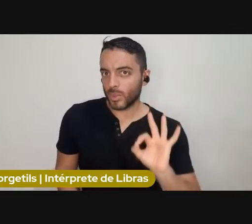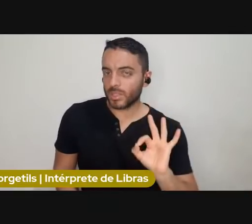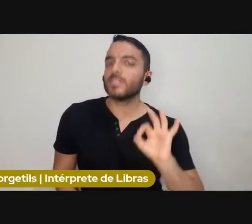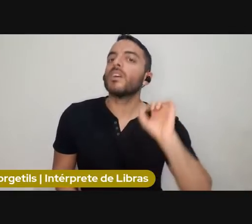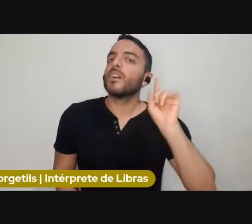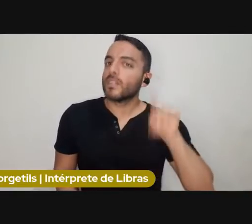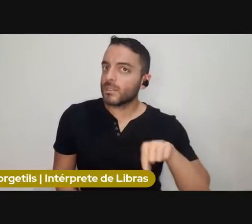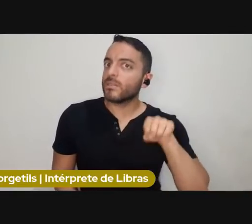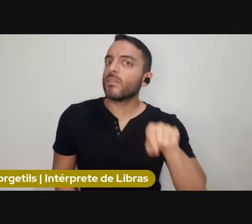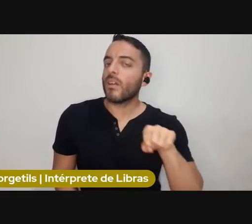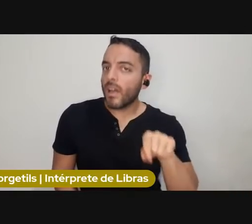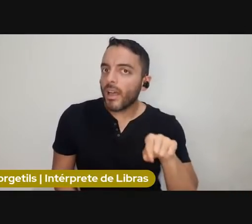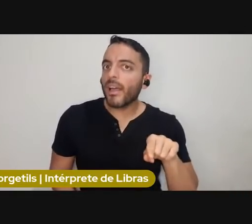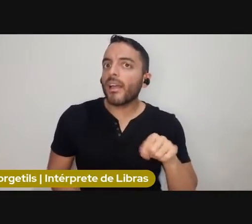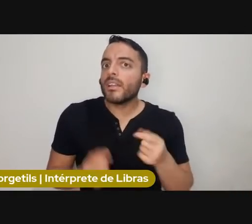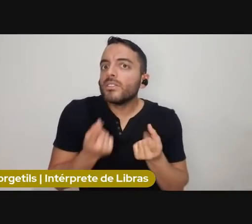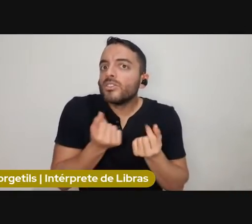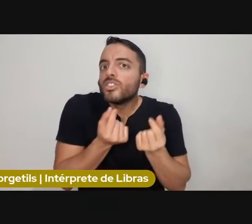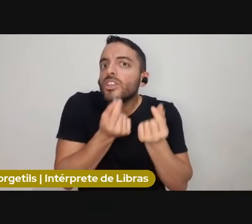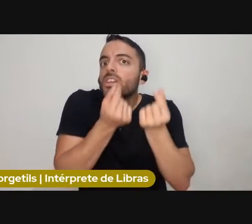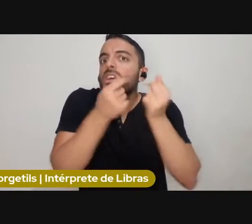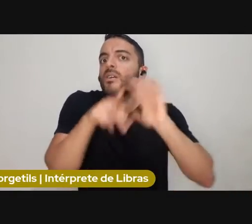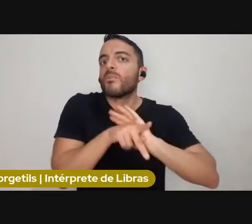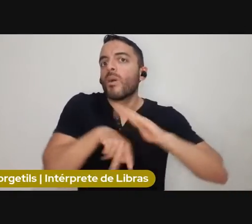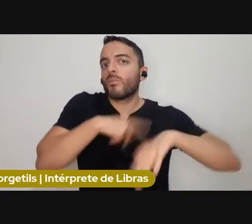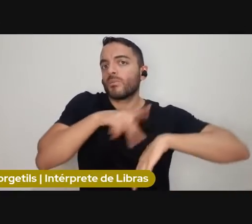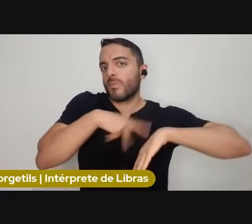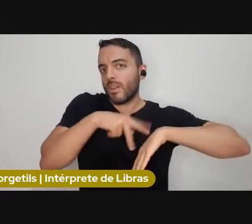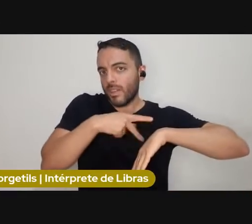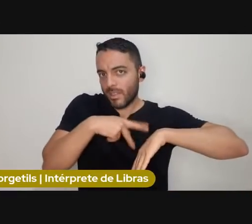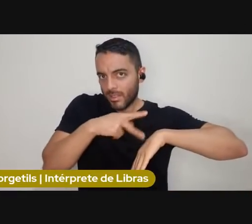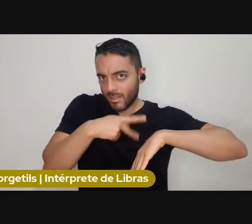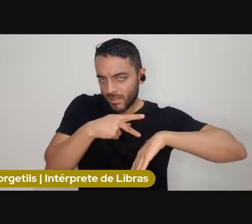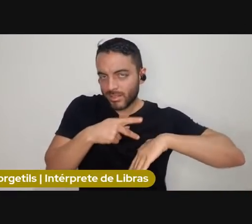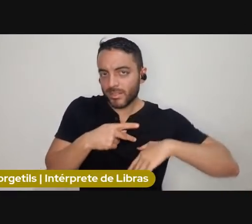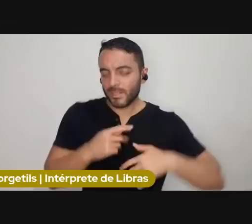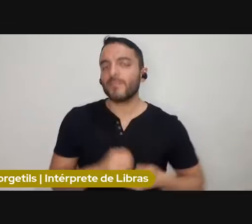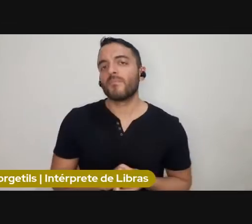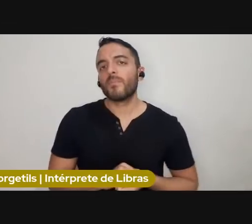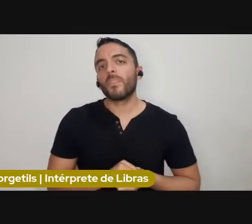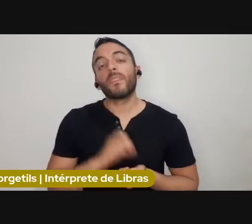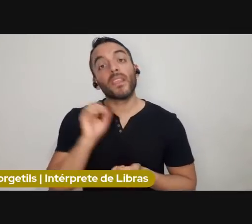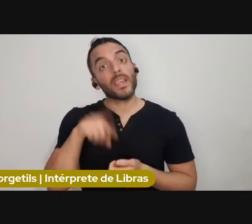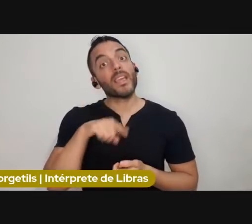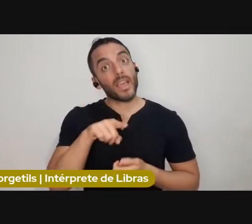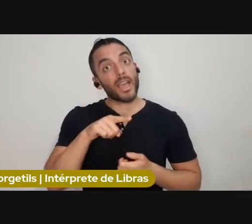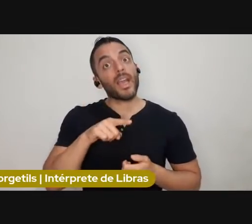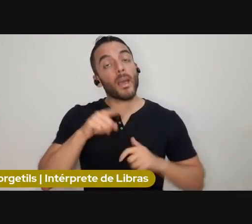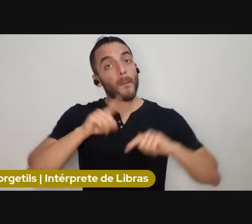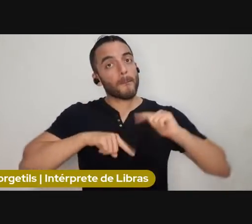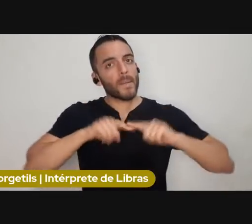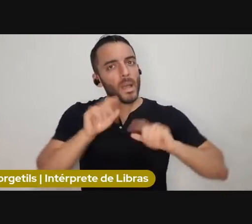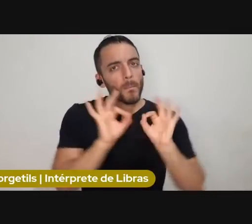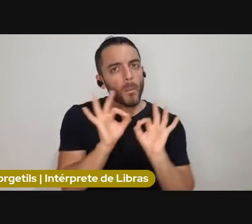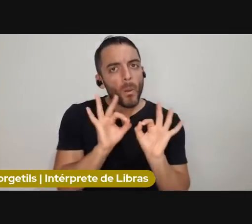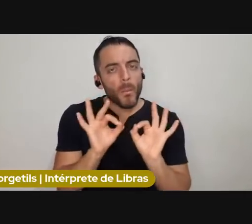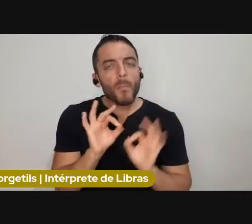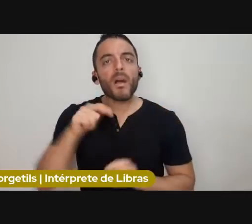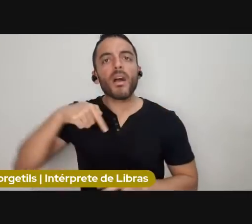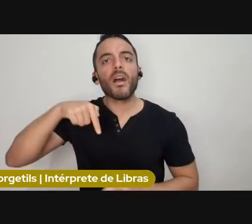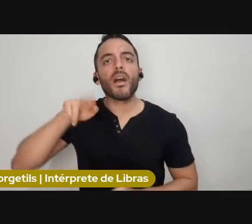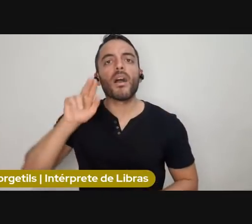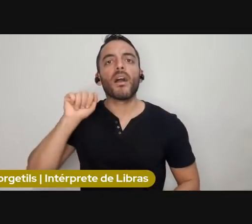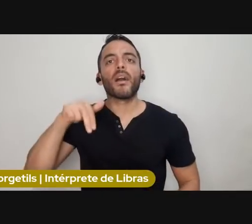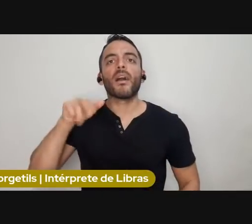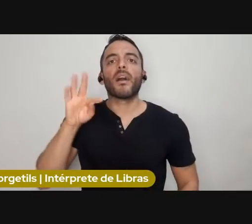quântica, a física quântica. Então, tudo começa, às vezes, sem a ânsia de uma aplicação, sem a ânsia de se